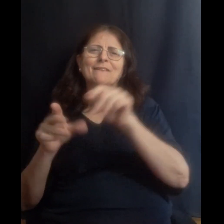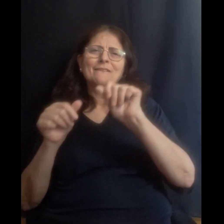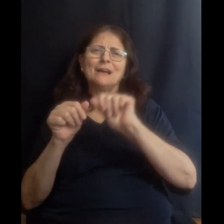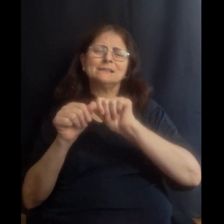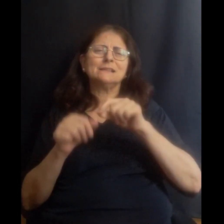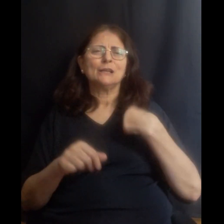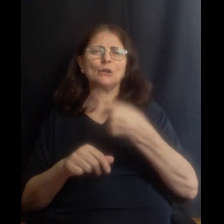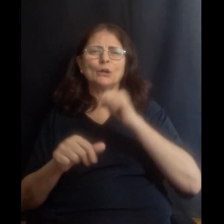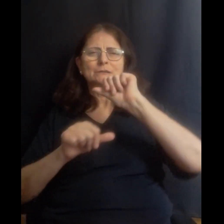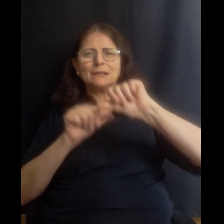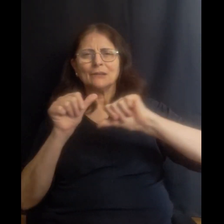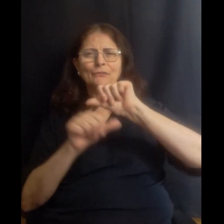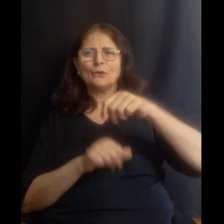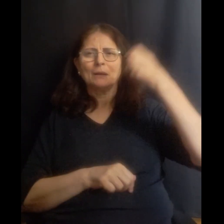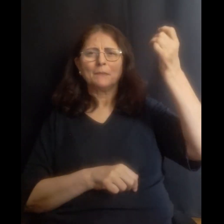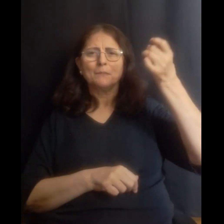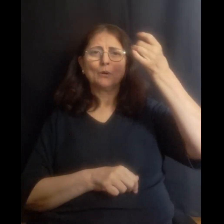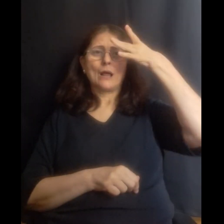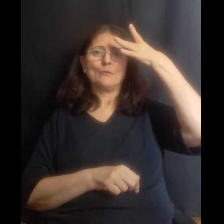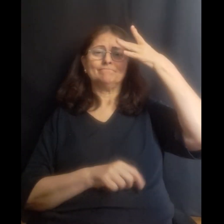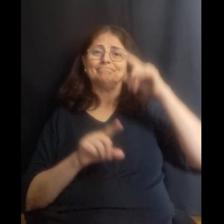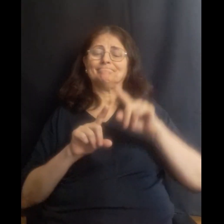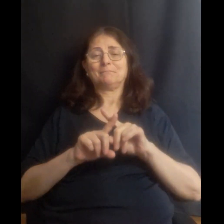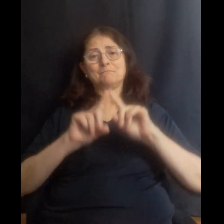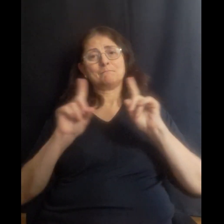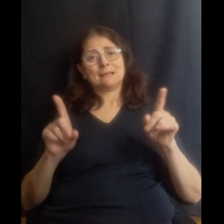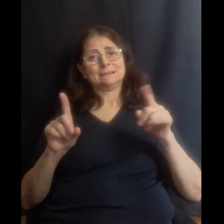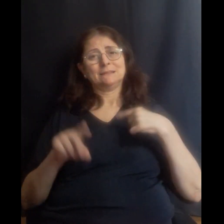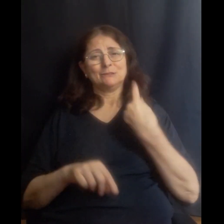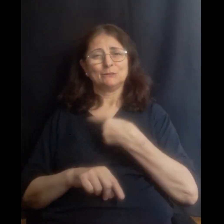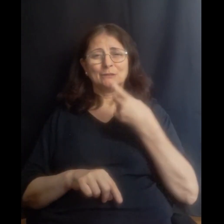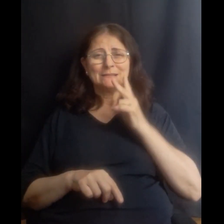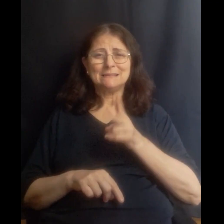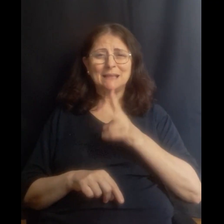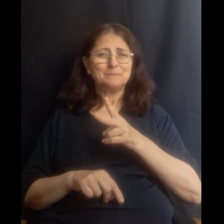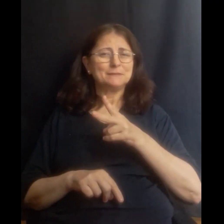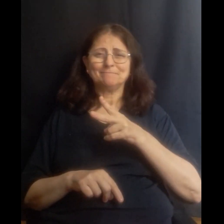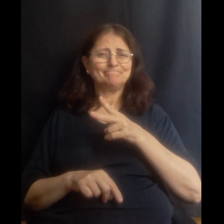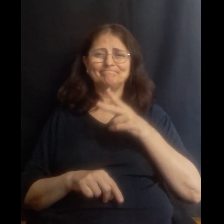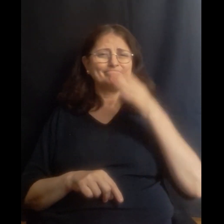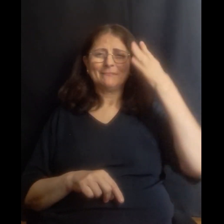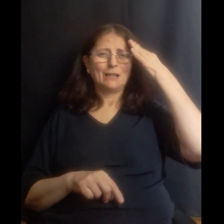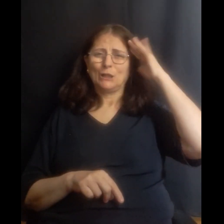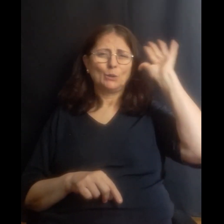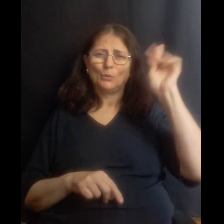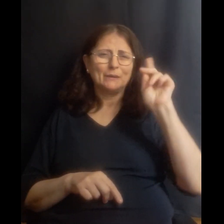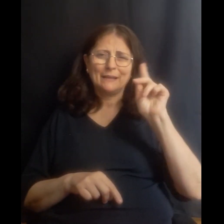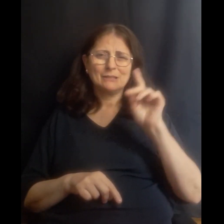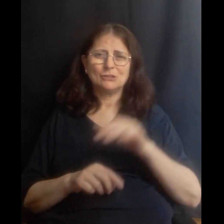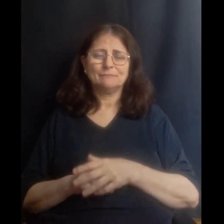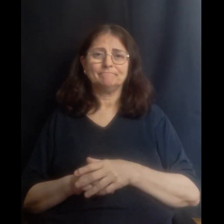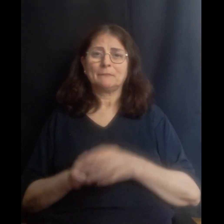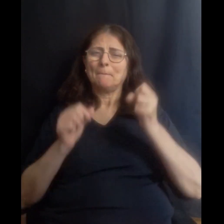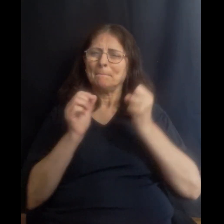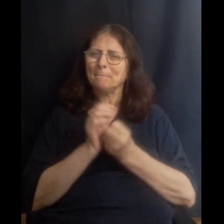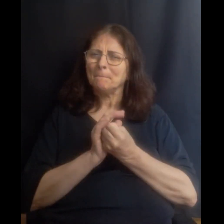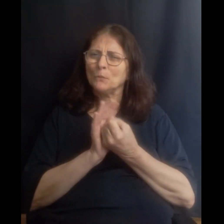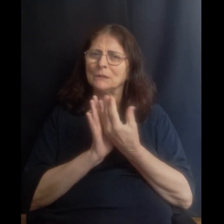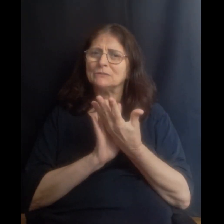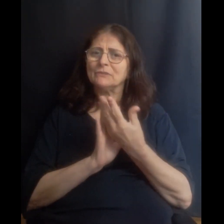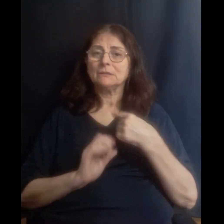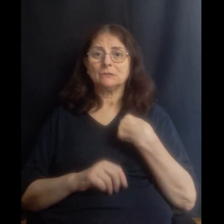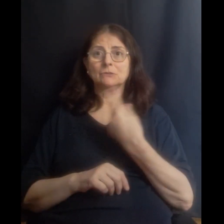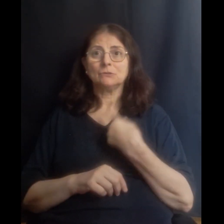fazer a nossa reforma moral, mas nem sempre nós entendemos bem esse convite. Muitas